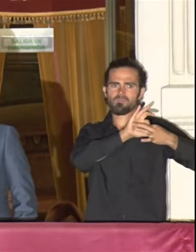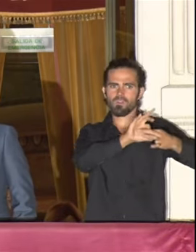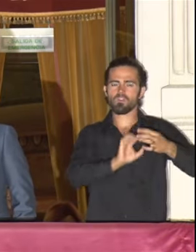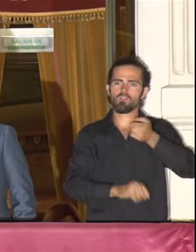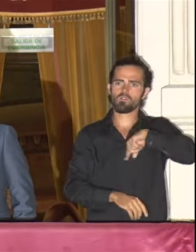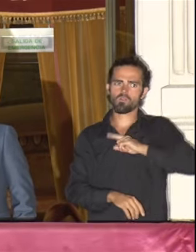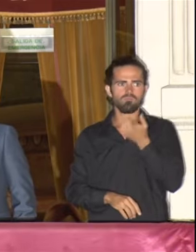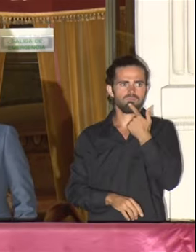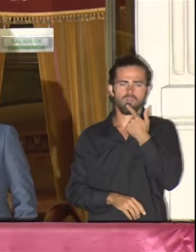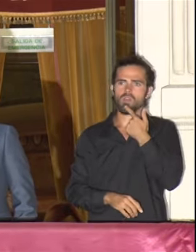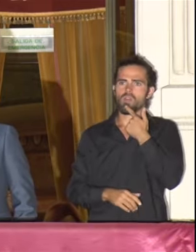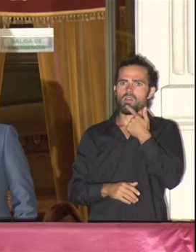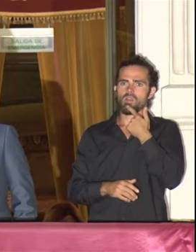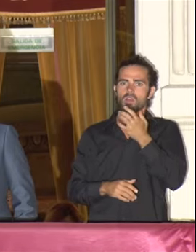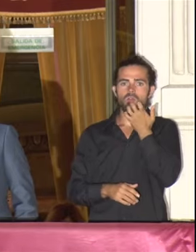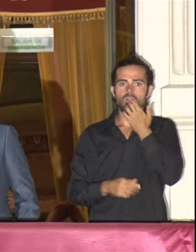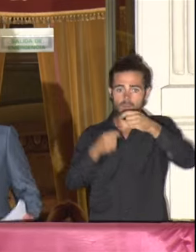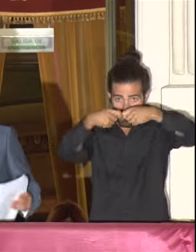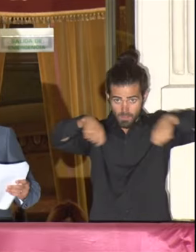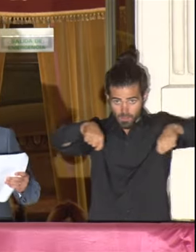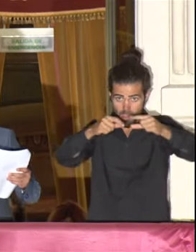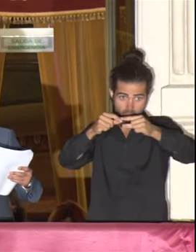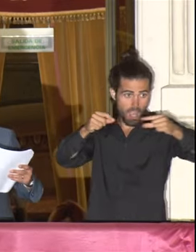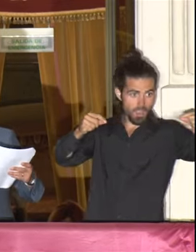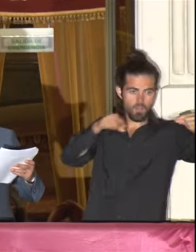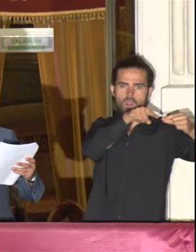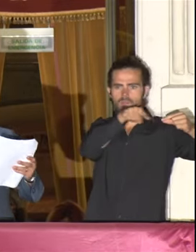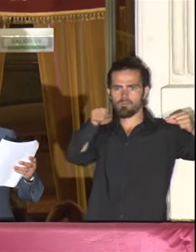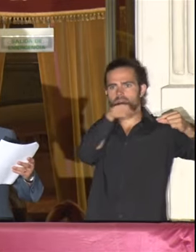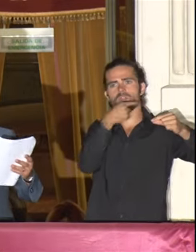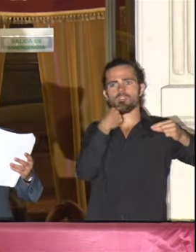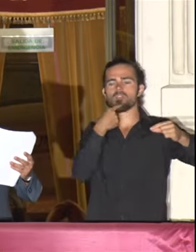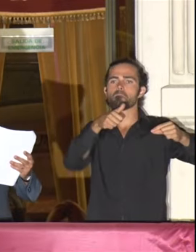siglos en las hojas de las piezas que hemos fabricado.